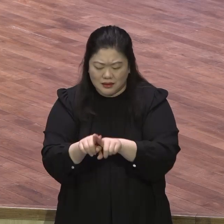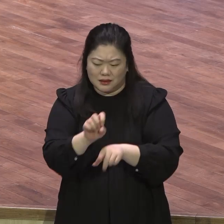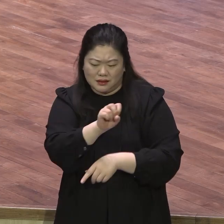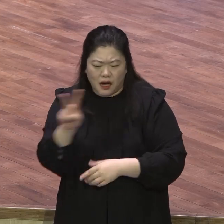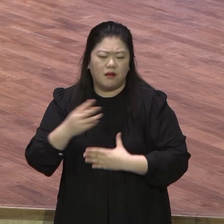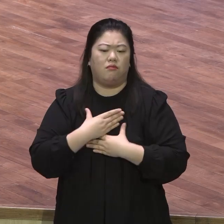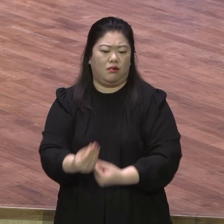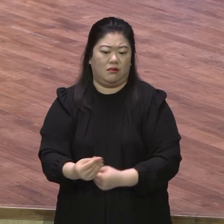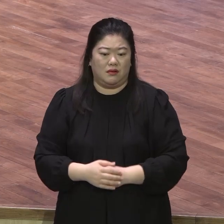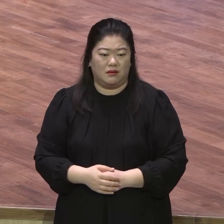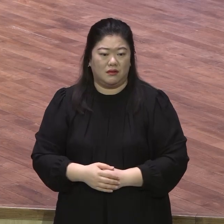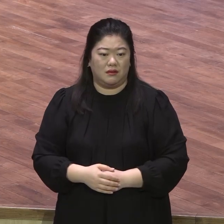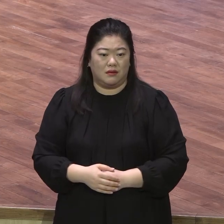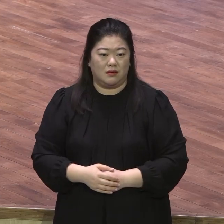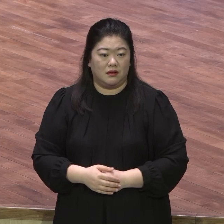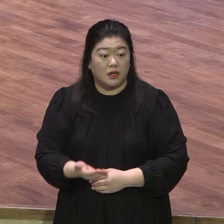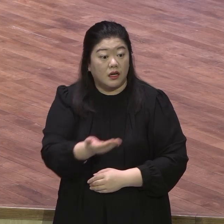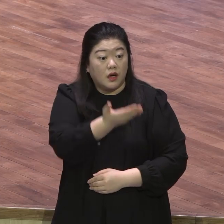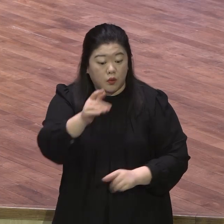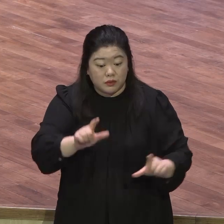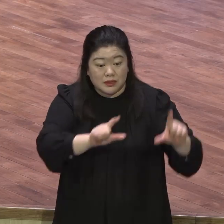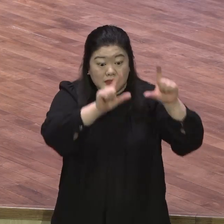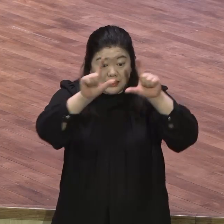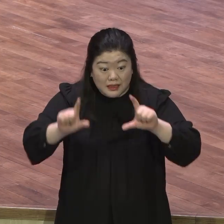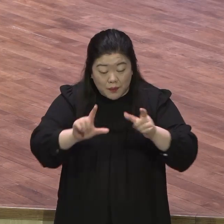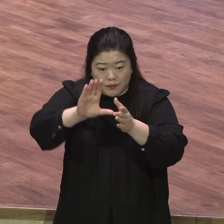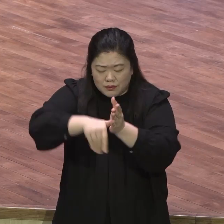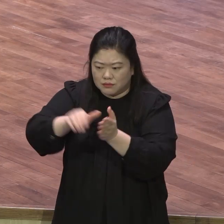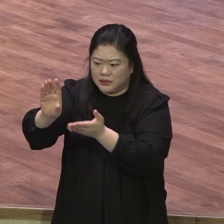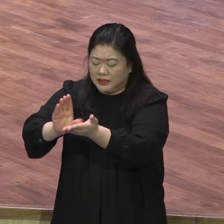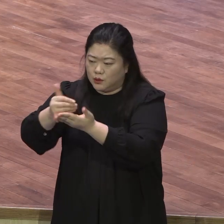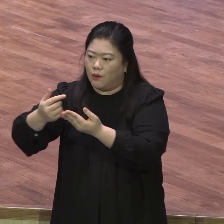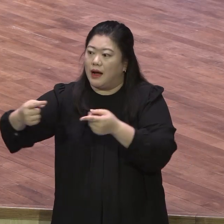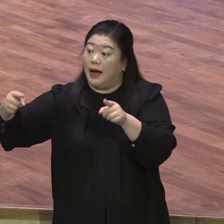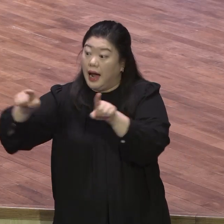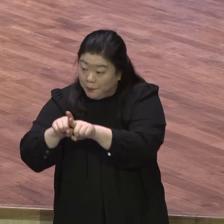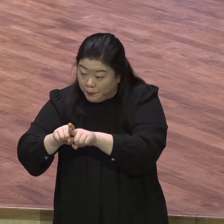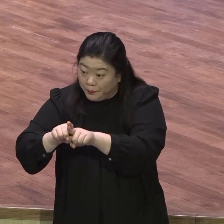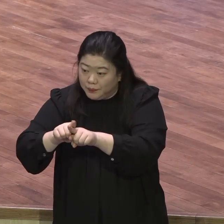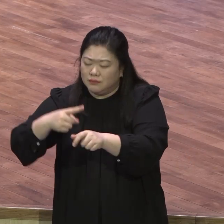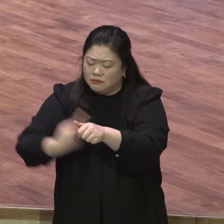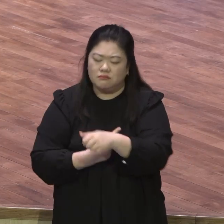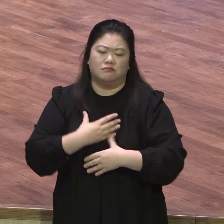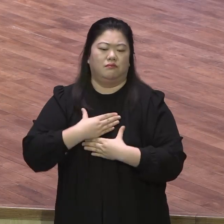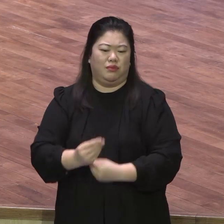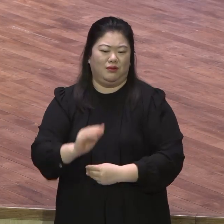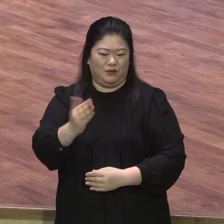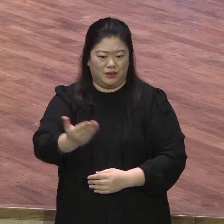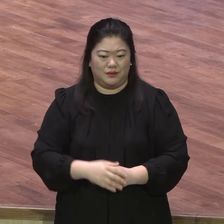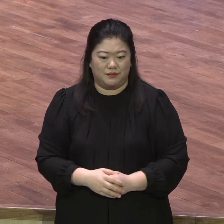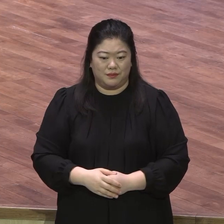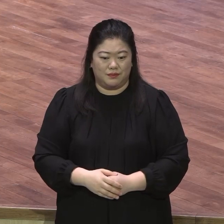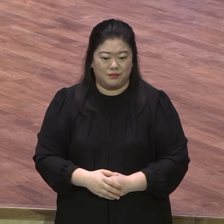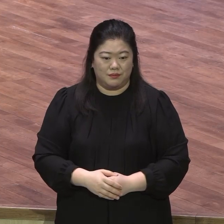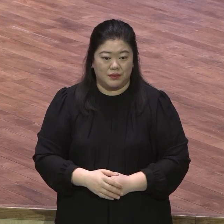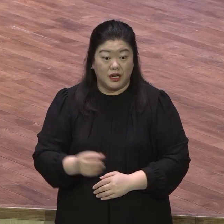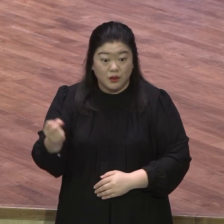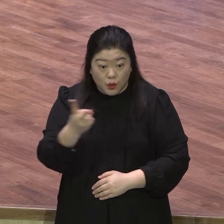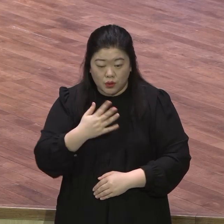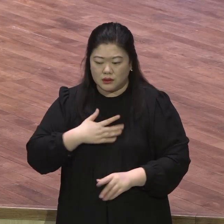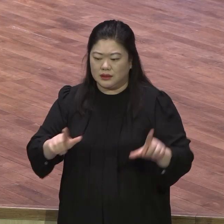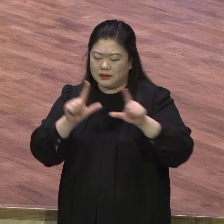그분이 지금 우리 안에 영어로와 계시면서 임재에 계시면서 여러분이 24시간 영어토록 천국